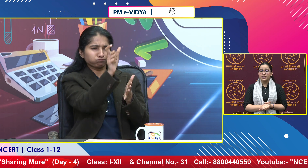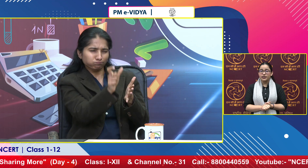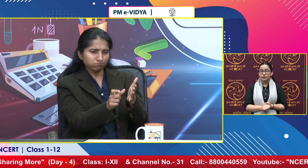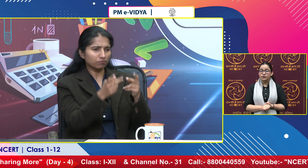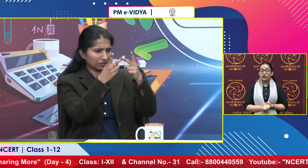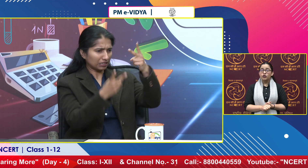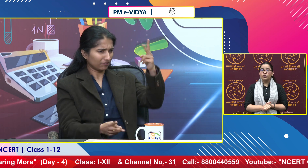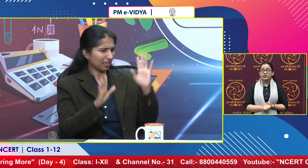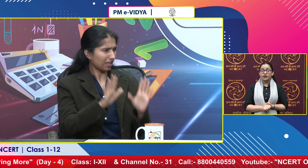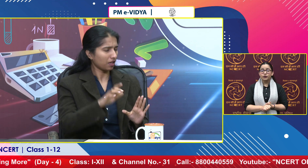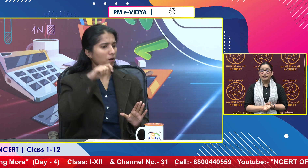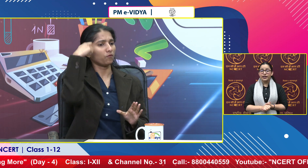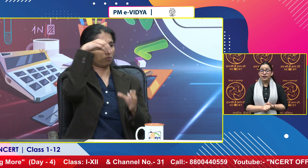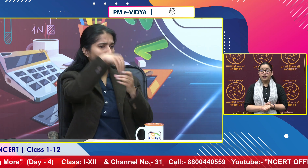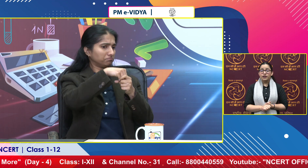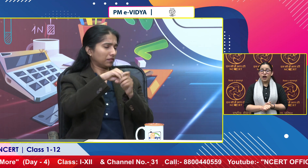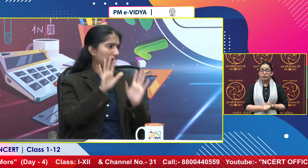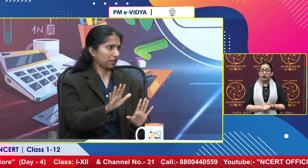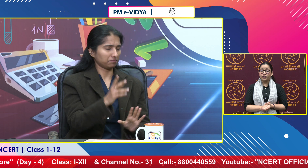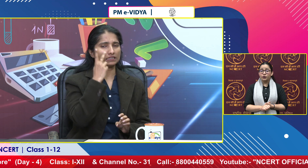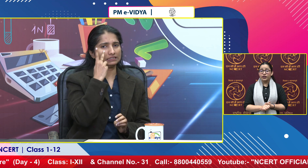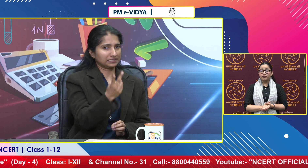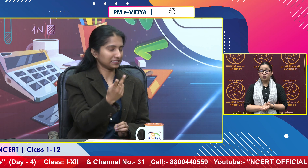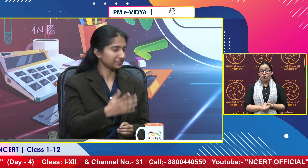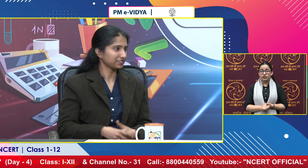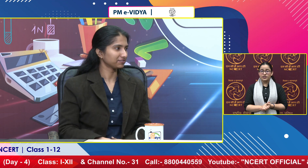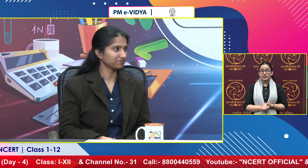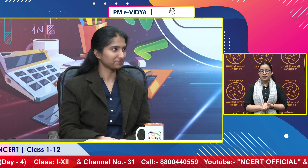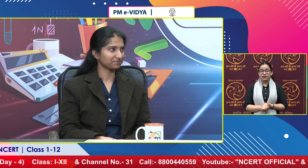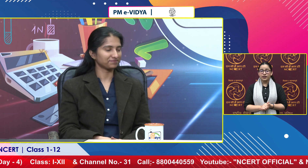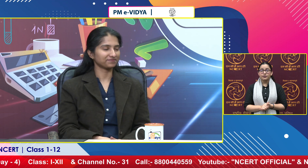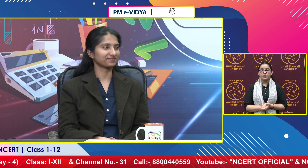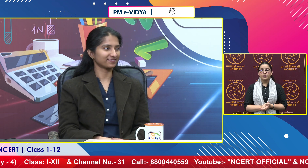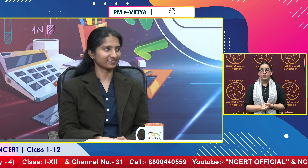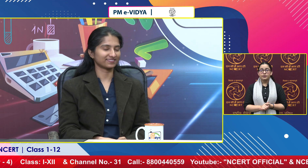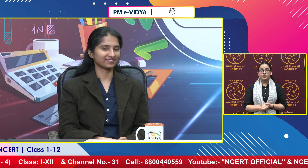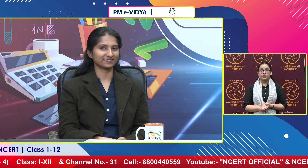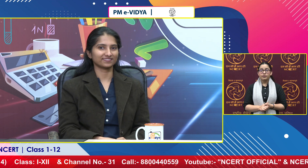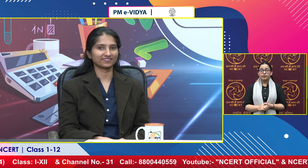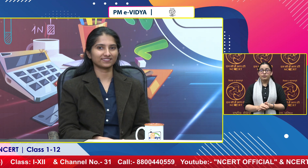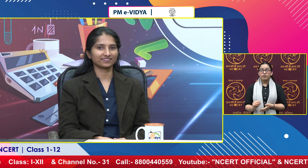साइन सेम ऐसा ही है। तो ये सारे वर्ड्स हैं, आप वीडियो के थ्रू और अच्छे से सीख सकते हैं।